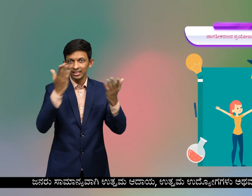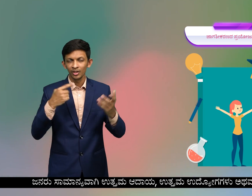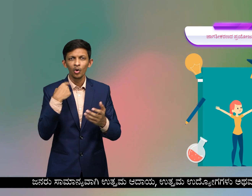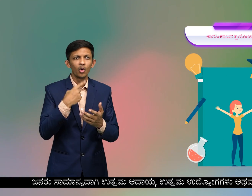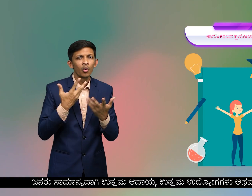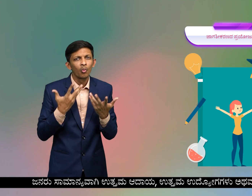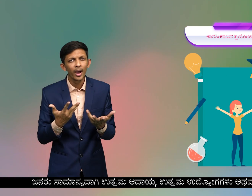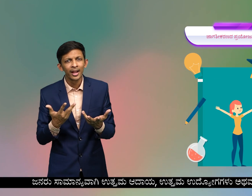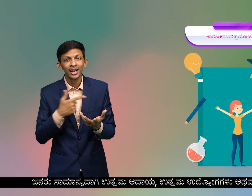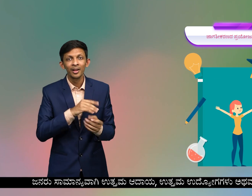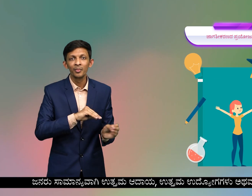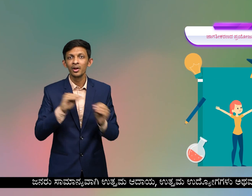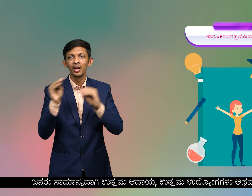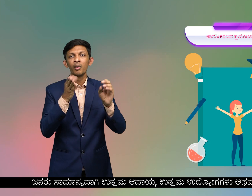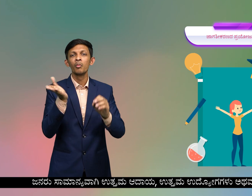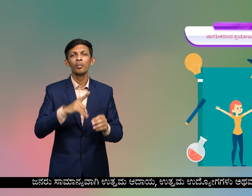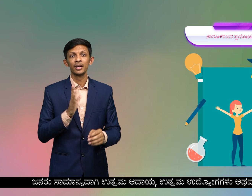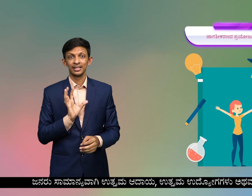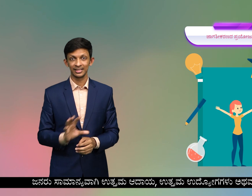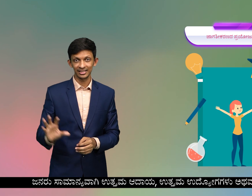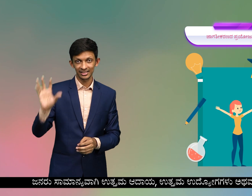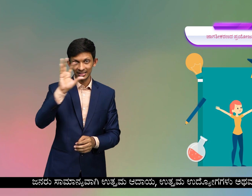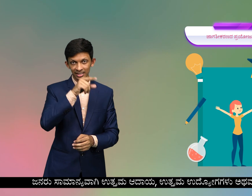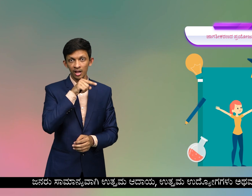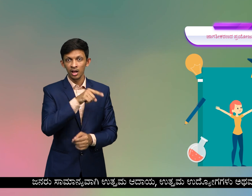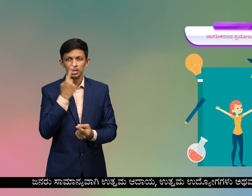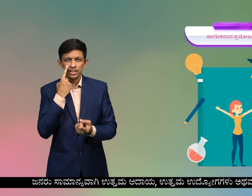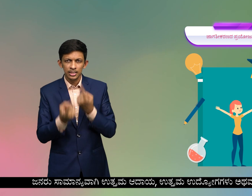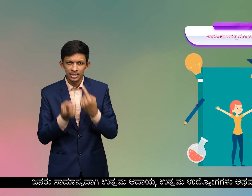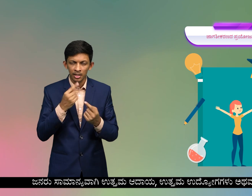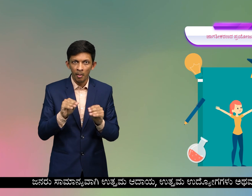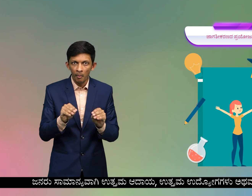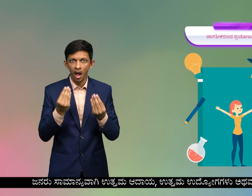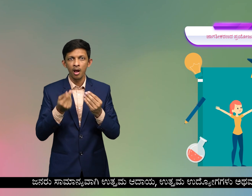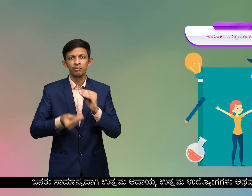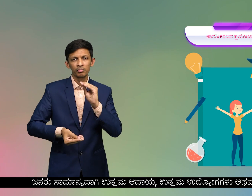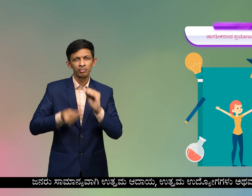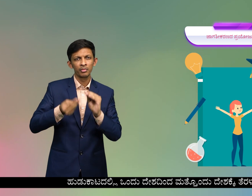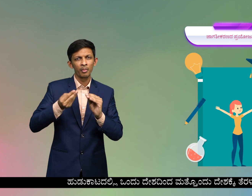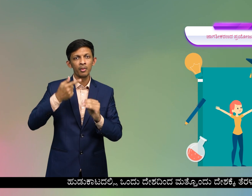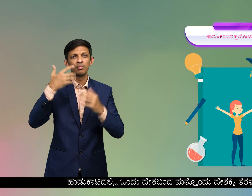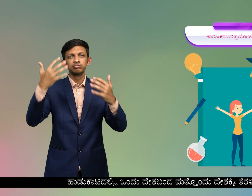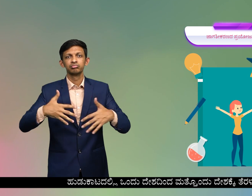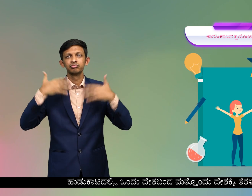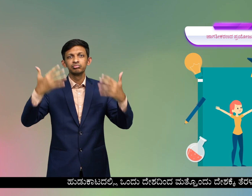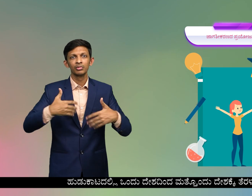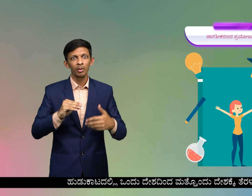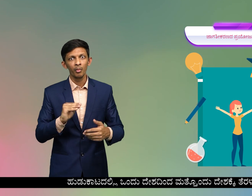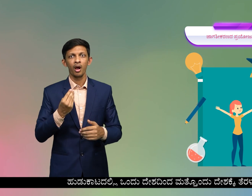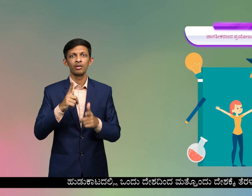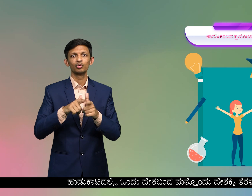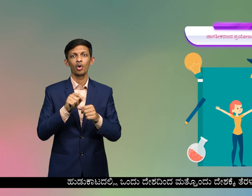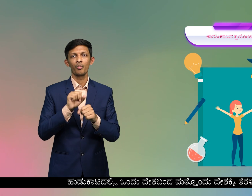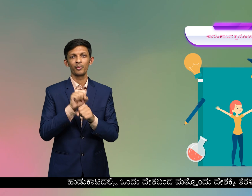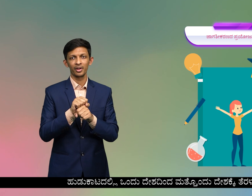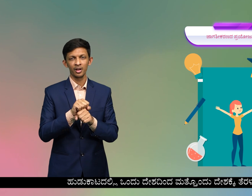ಜನರು ಸಾಮಾನ್ಯವಾಗಿ ಉತ್ತಮ ಆದಾಯ, ಉತ್ತಮ ಉದ್ಯೋಗಗಳು ಅಥವಾ ಉತ್ತಮ ಶಿಕ್ಷಣ ಹುಡುಕಾಟದಲ್ಲಿ ಒಂದು